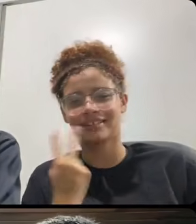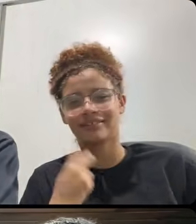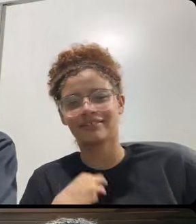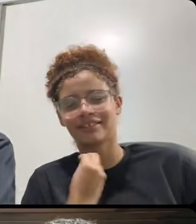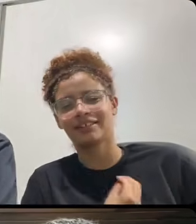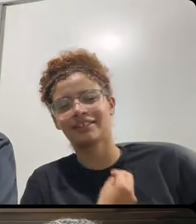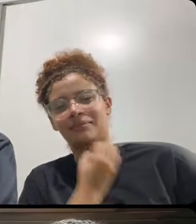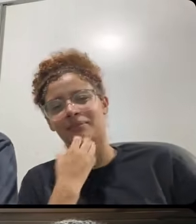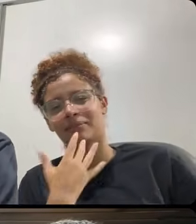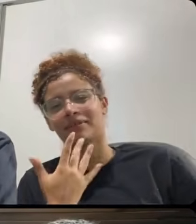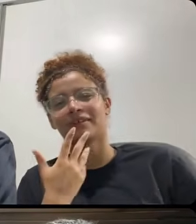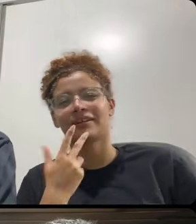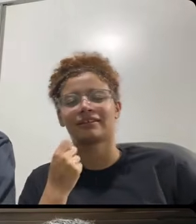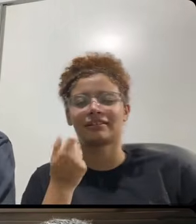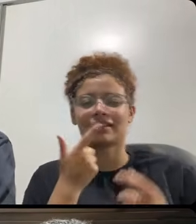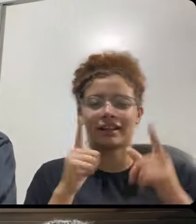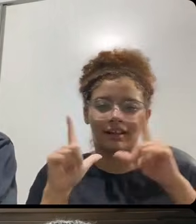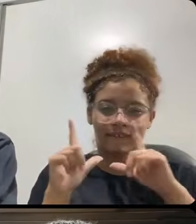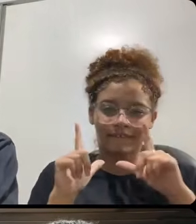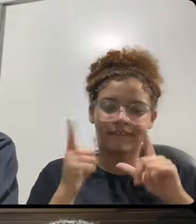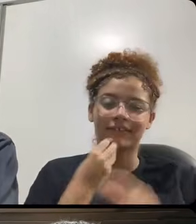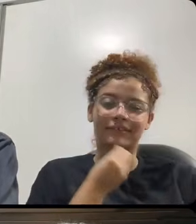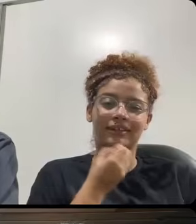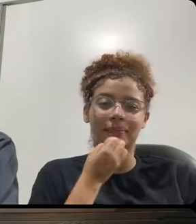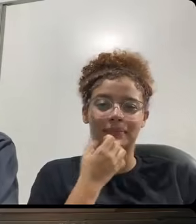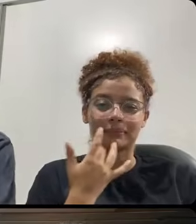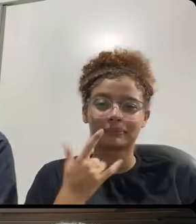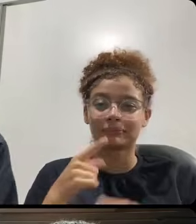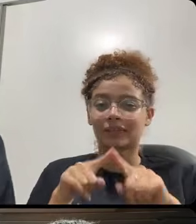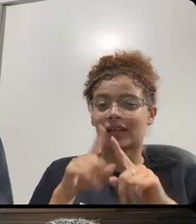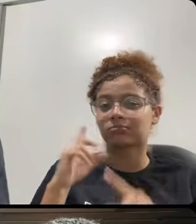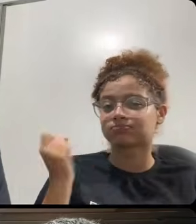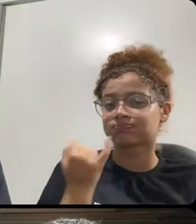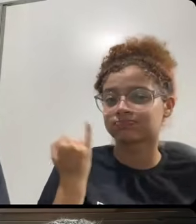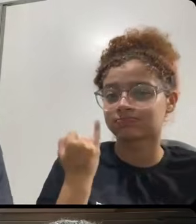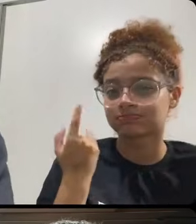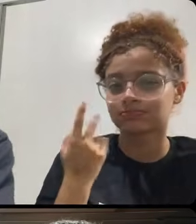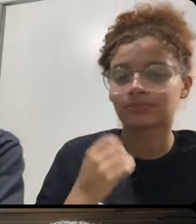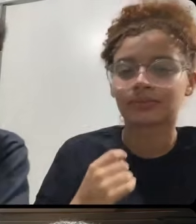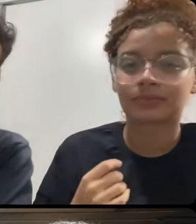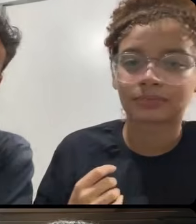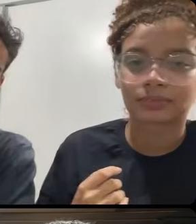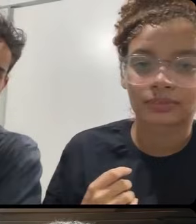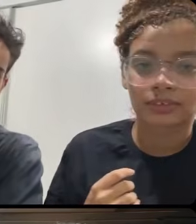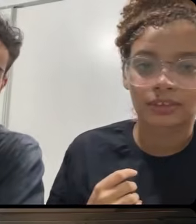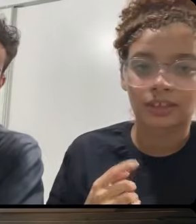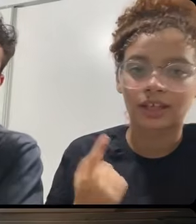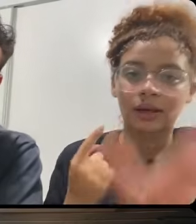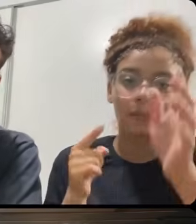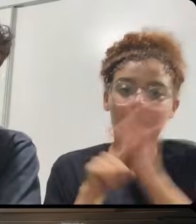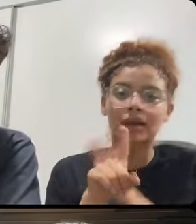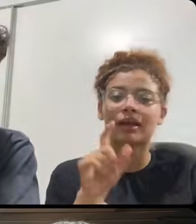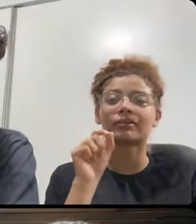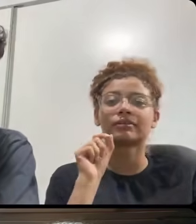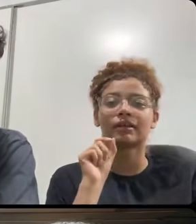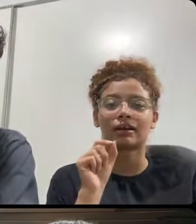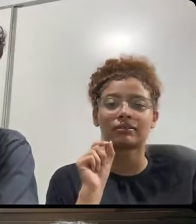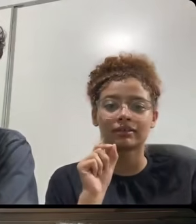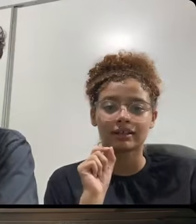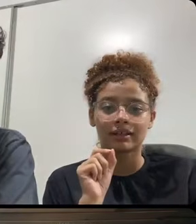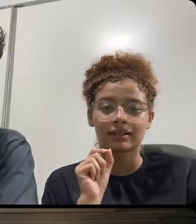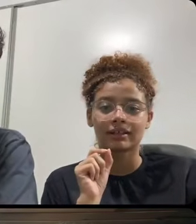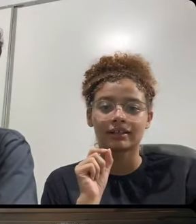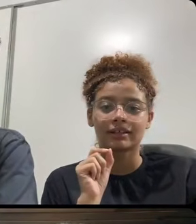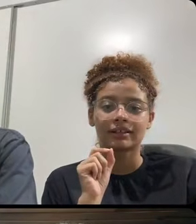Cada um com seu testemunho, com seu cenário, com sua história de vida, né? Isso é muito importante. Eu vou perguntar para vocês, aí cada um vai responder,